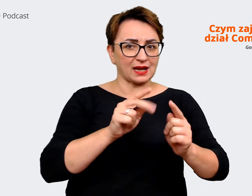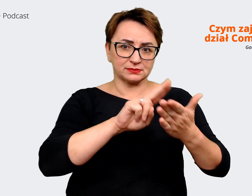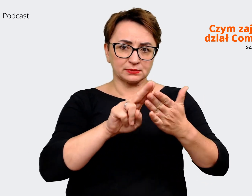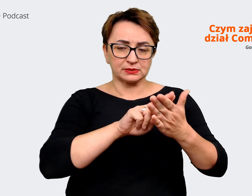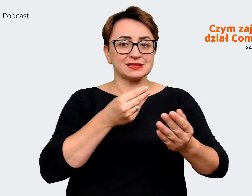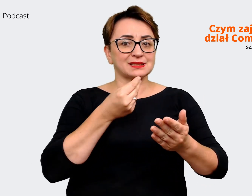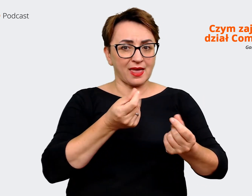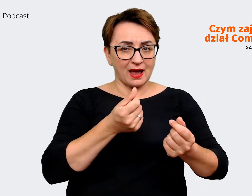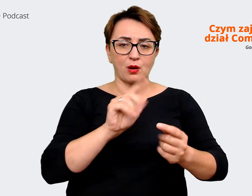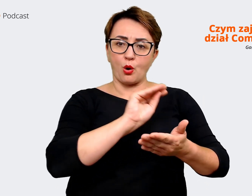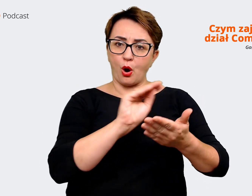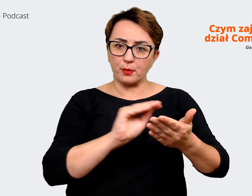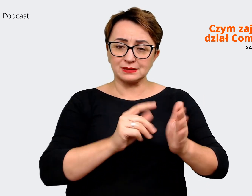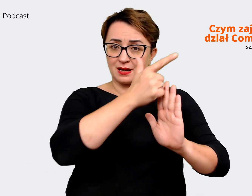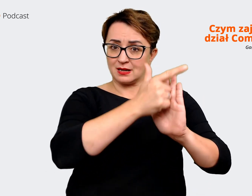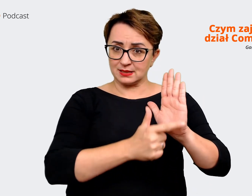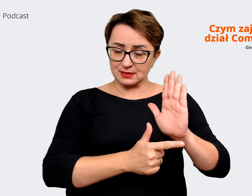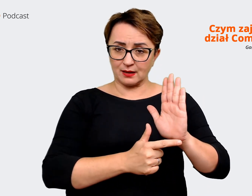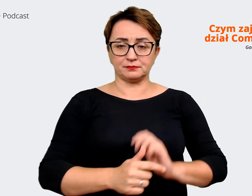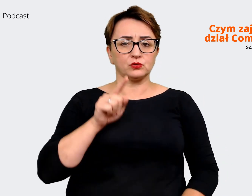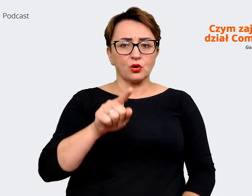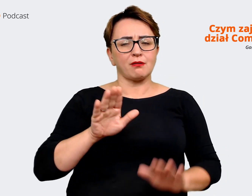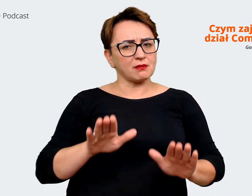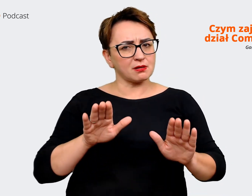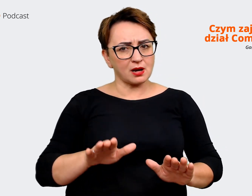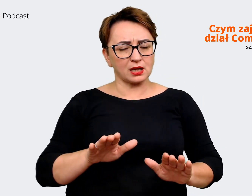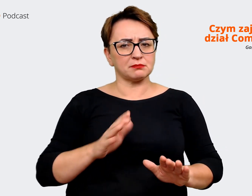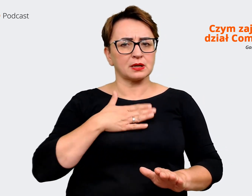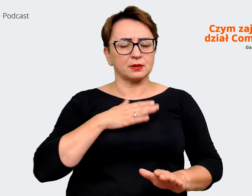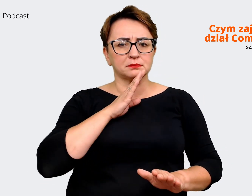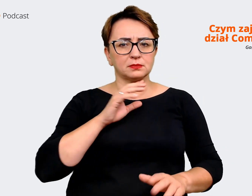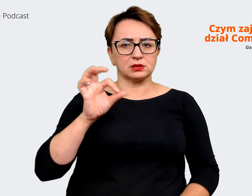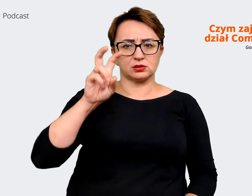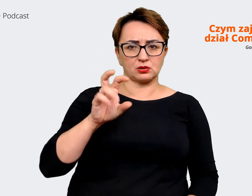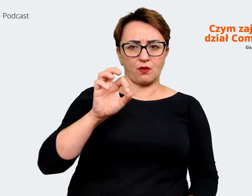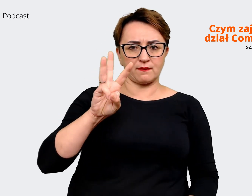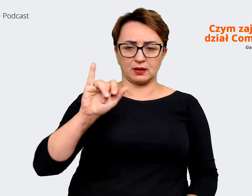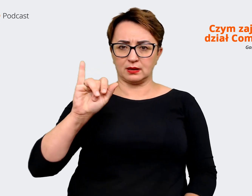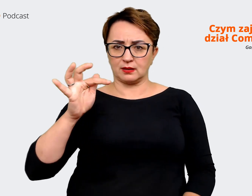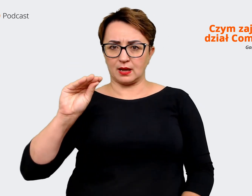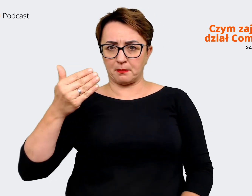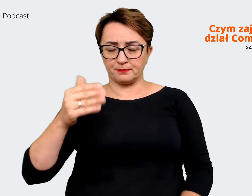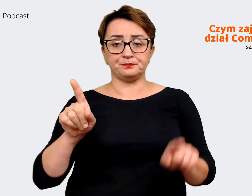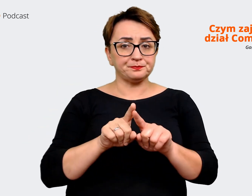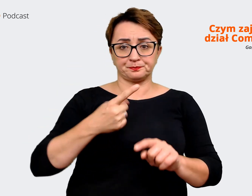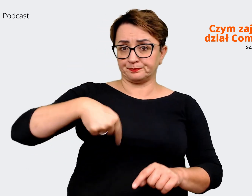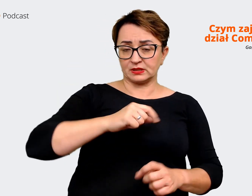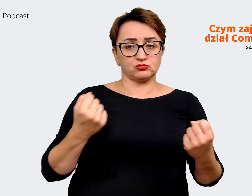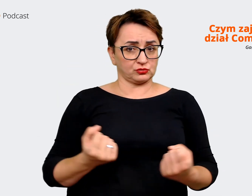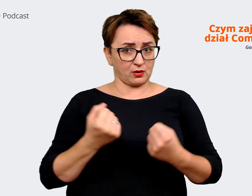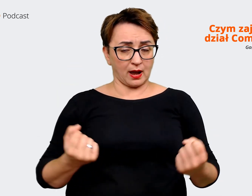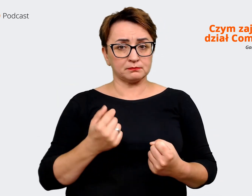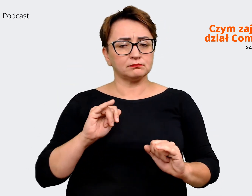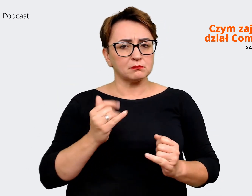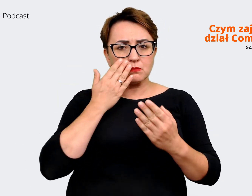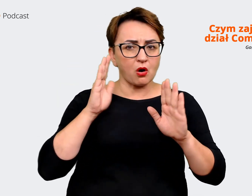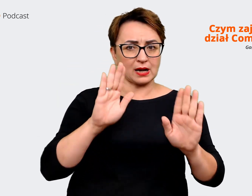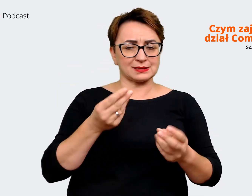żeby te ceny były, informacja w sumie o zmianie tej ceny była transparentna, rozumiem, dla klienta. No i dalsze działania też mamy w planach,